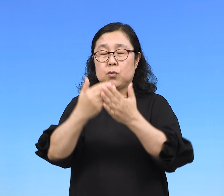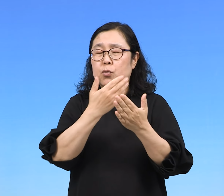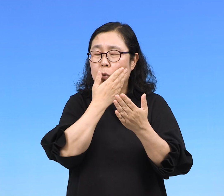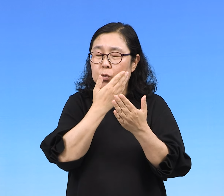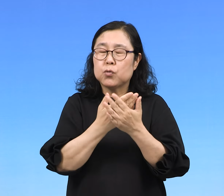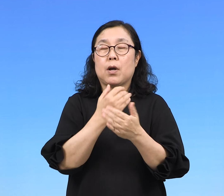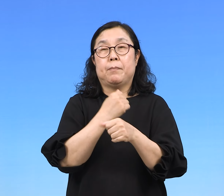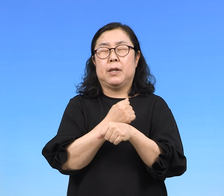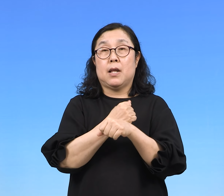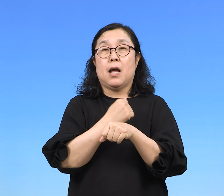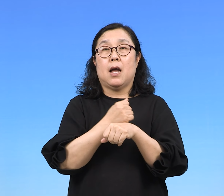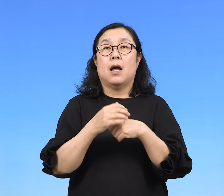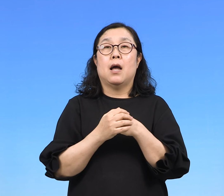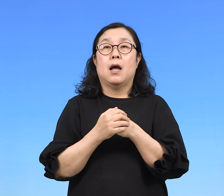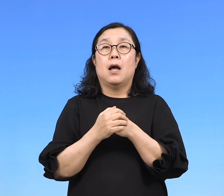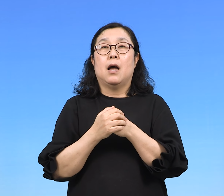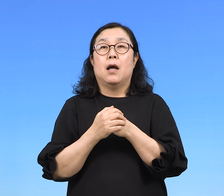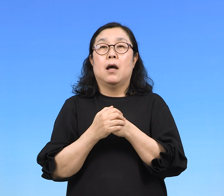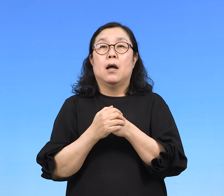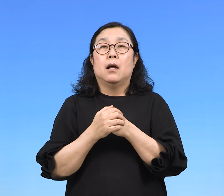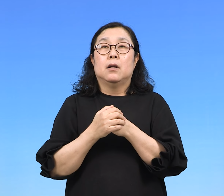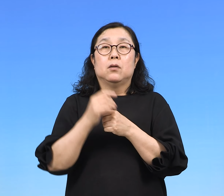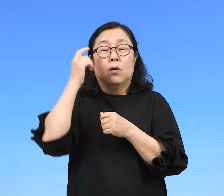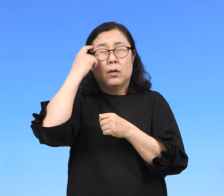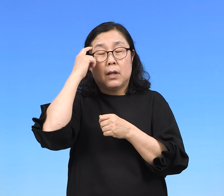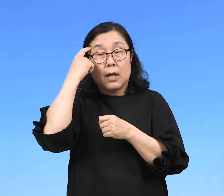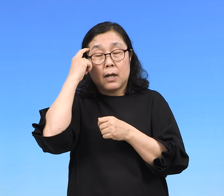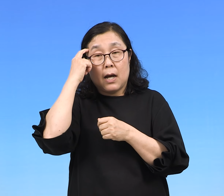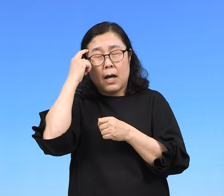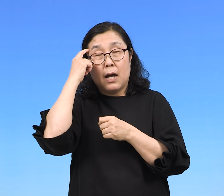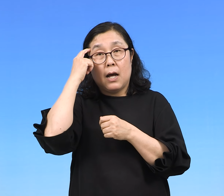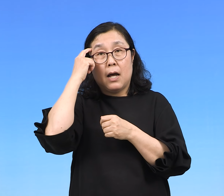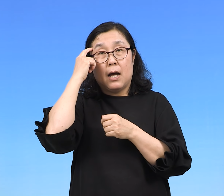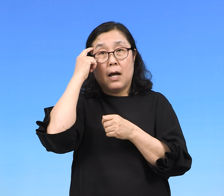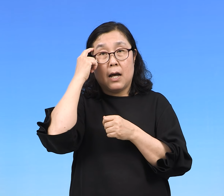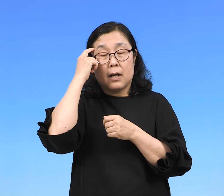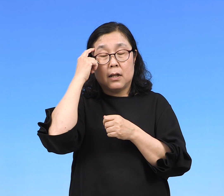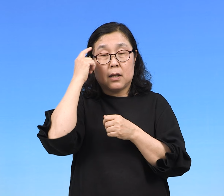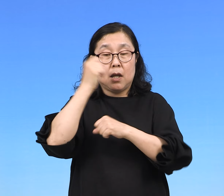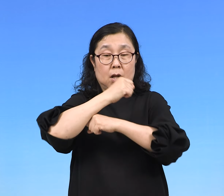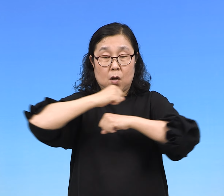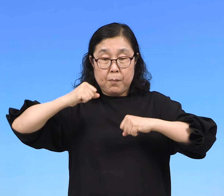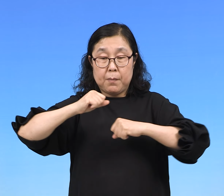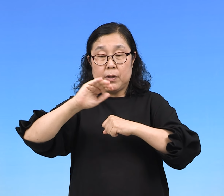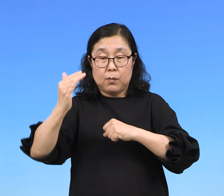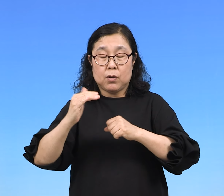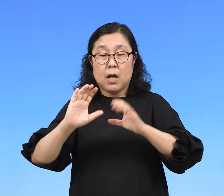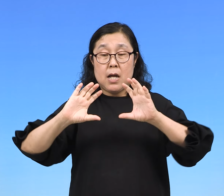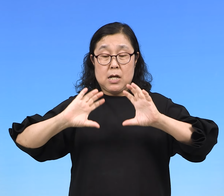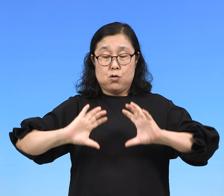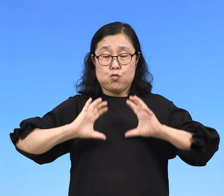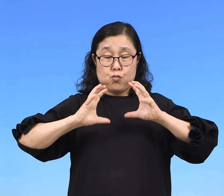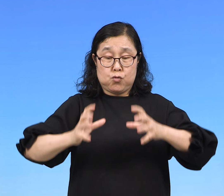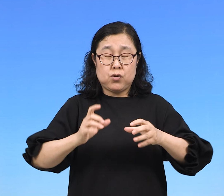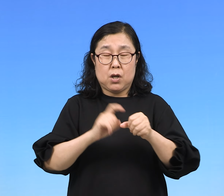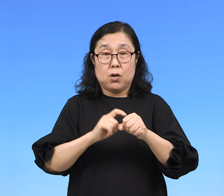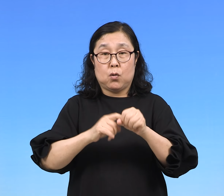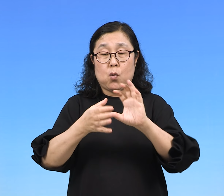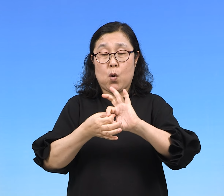조금만 생각을 넓히면 여러분 그 올림픽 같은 거 할 때 거기 경상도가 어디 있고 전라도가 어디 있고 충청도가 어디